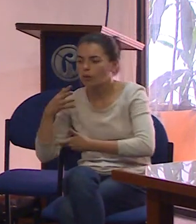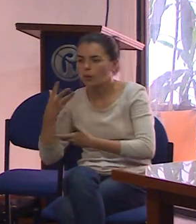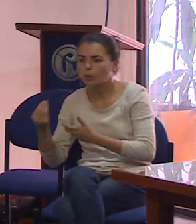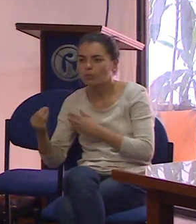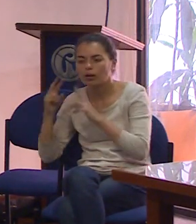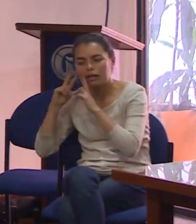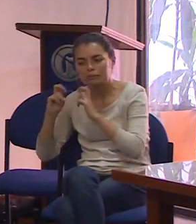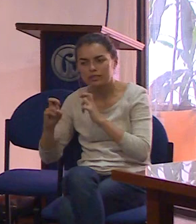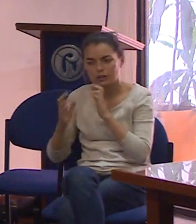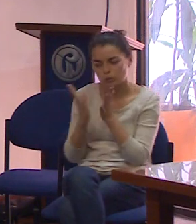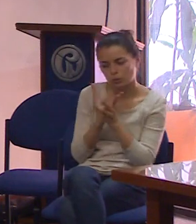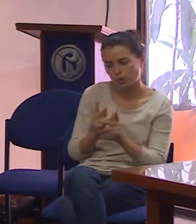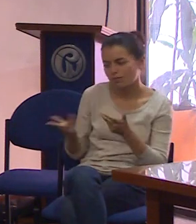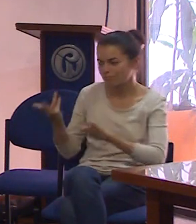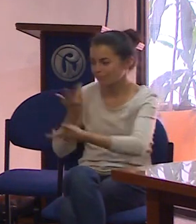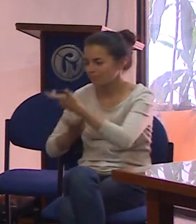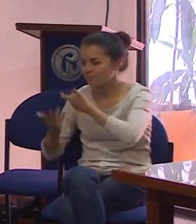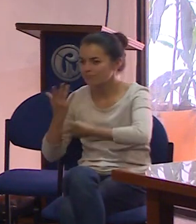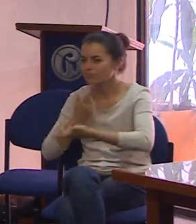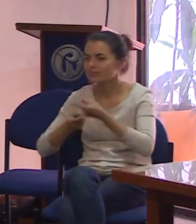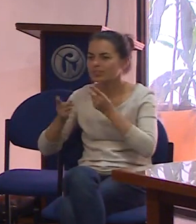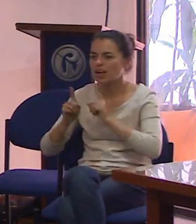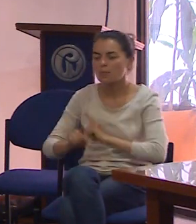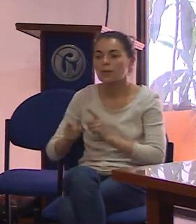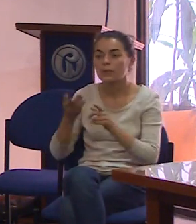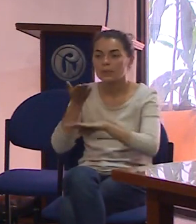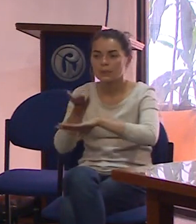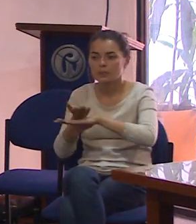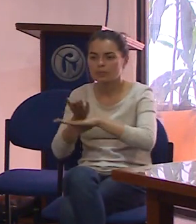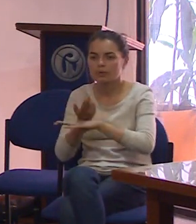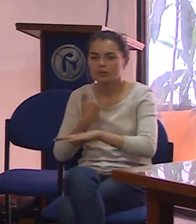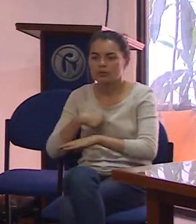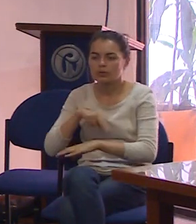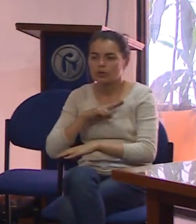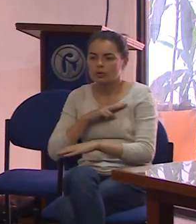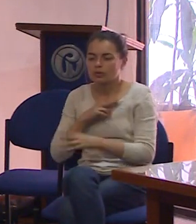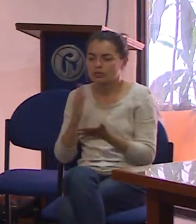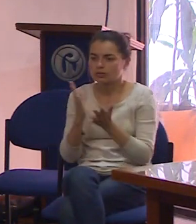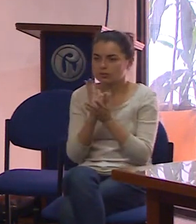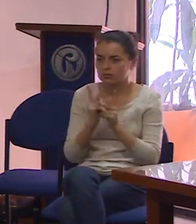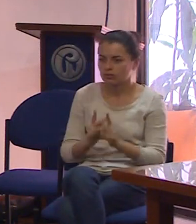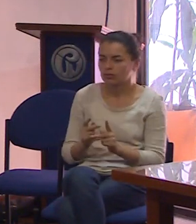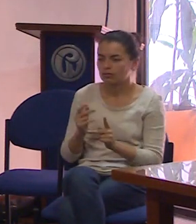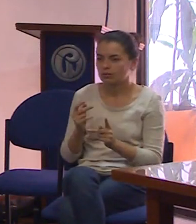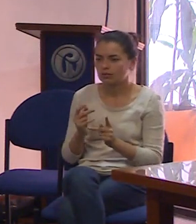investigación. También tenemos la propuesta de que los estudiantes del eje interacción